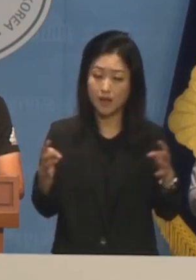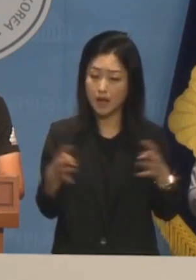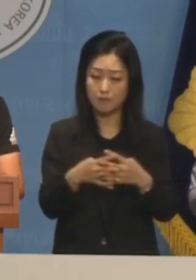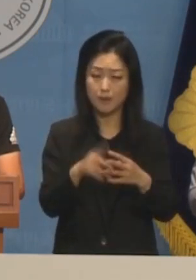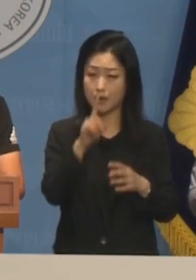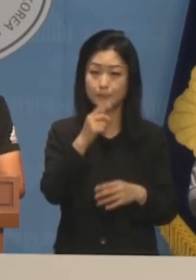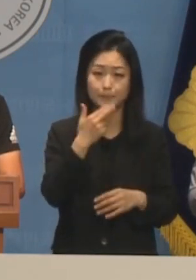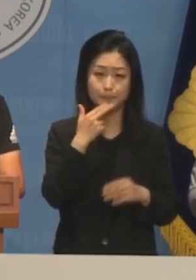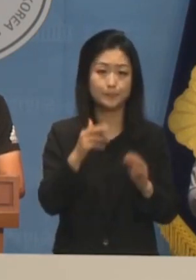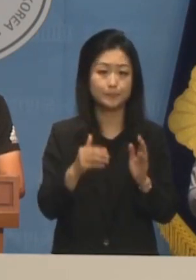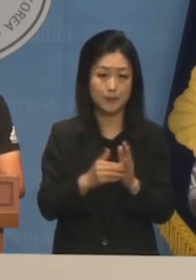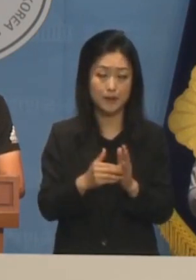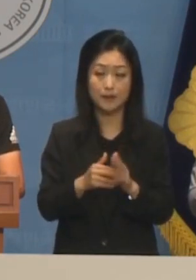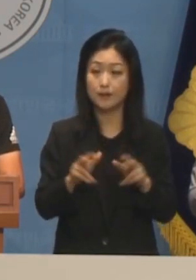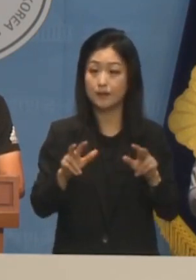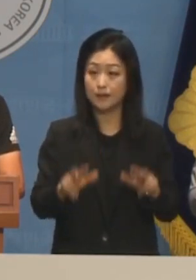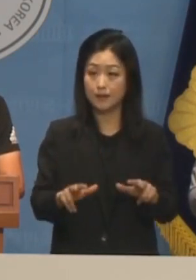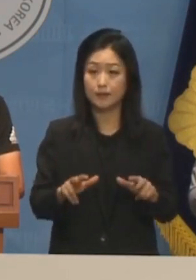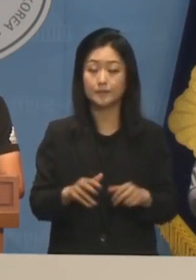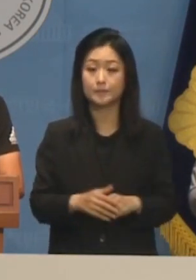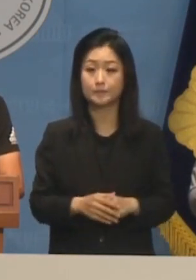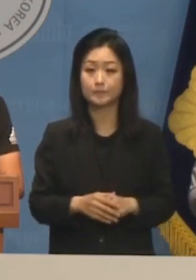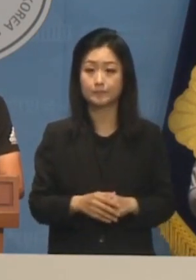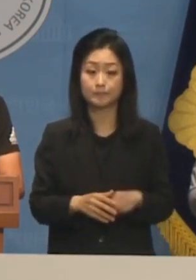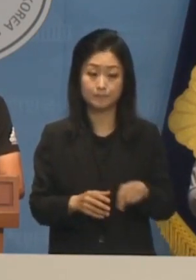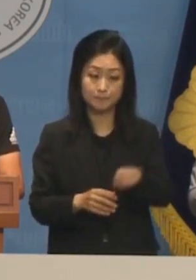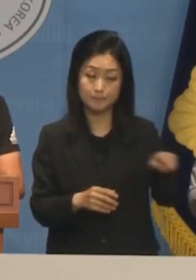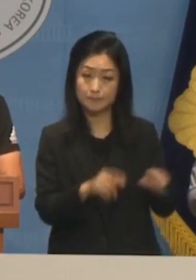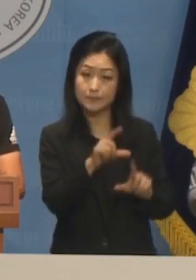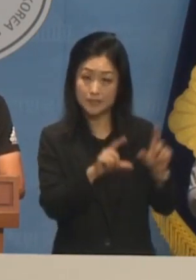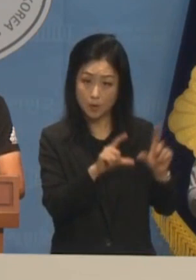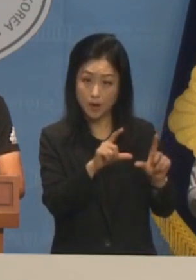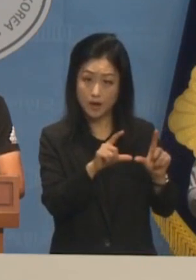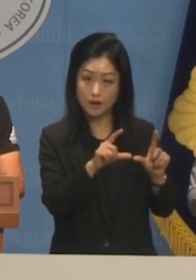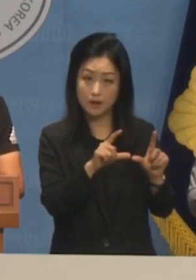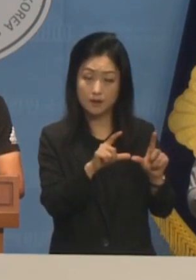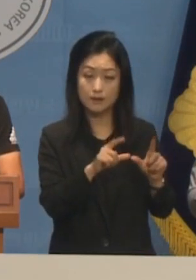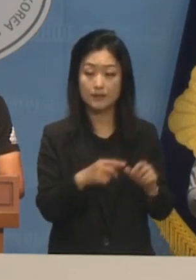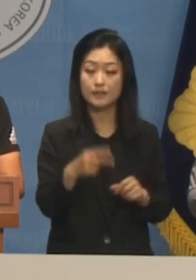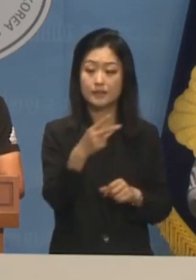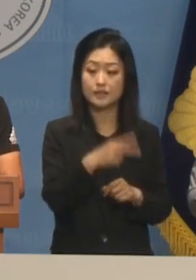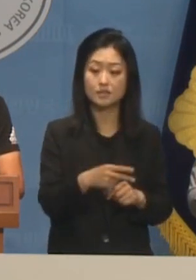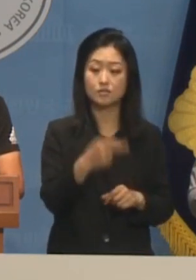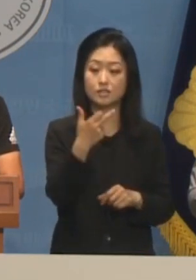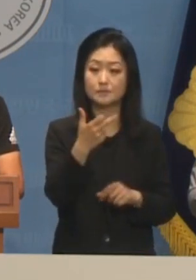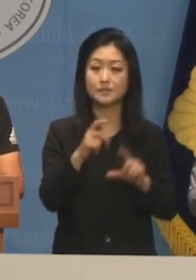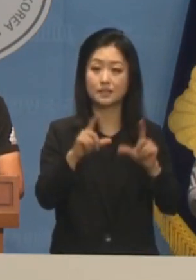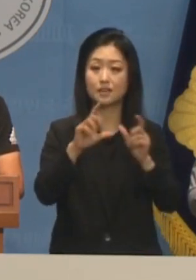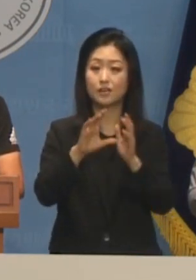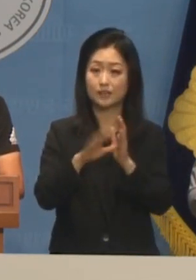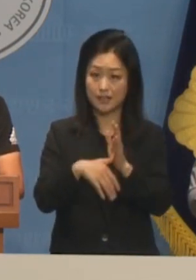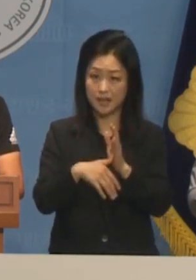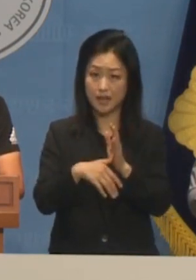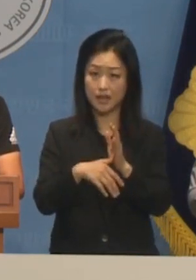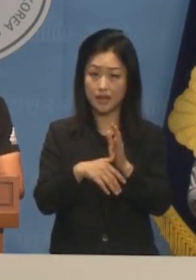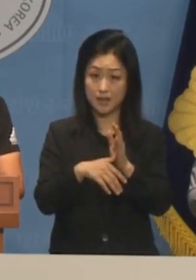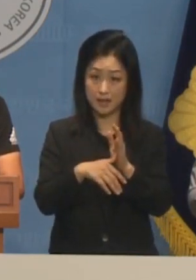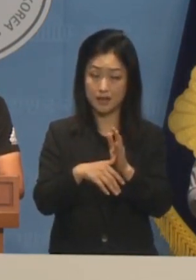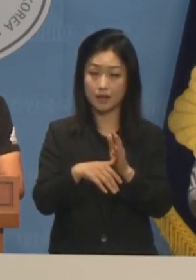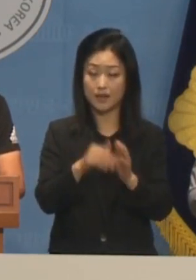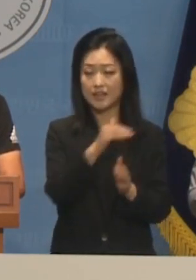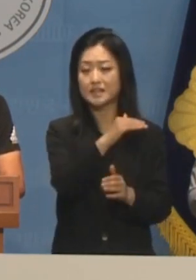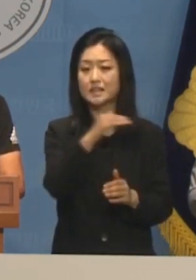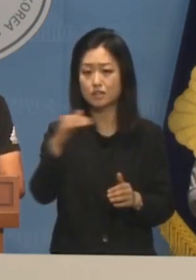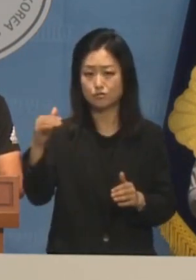없었습니다. 지금 공공부문 공무직들의 현실은 여전히 2017년 정규직 전환 가이드라인 등에서